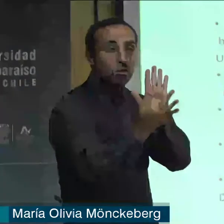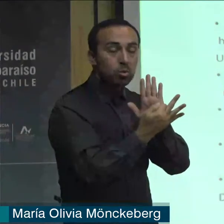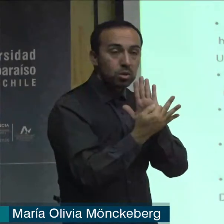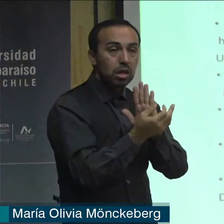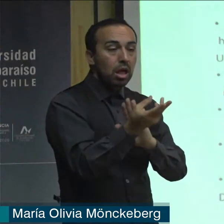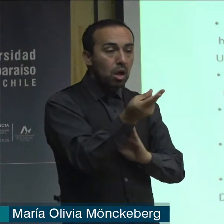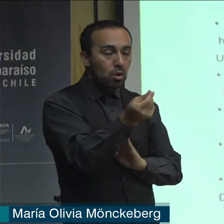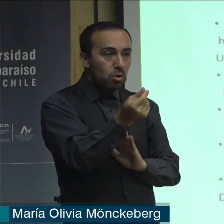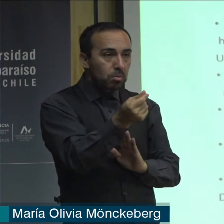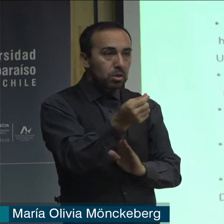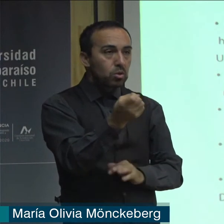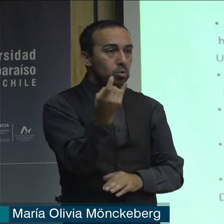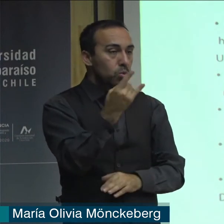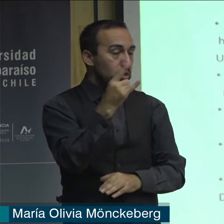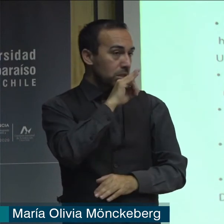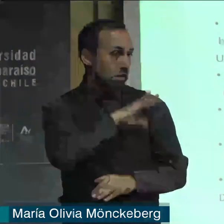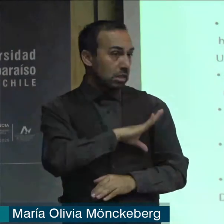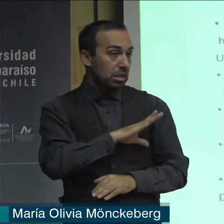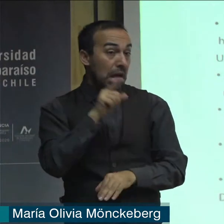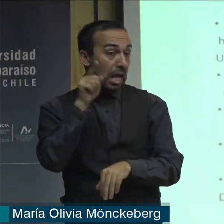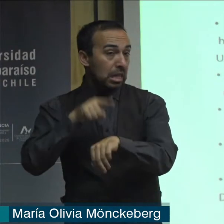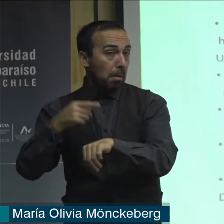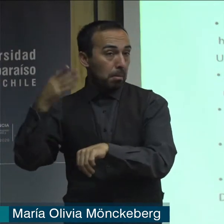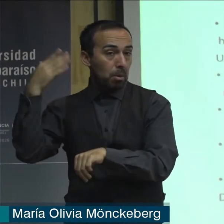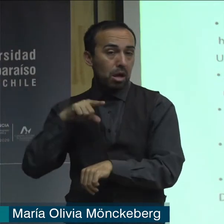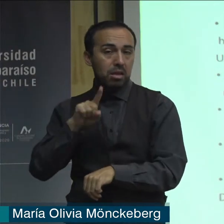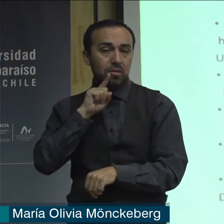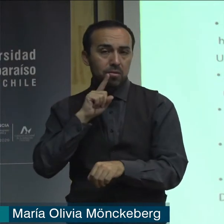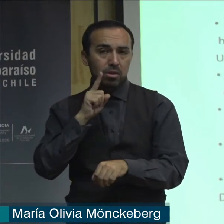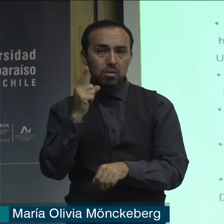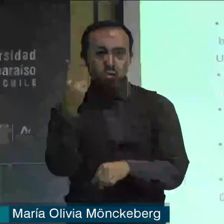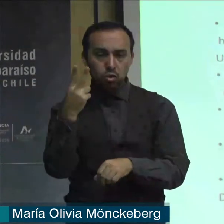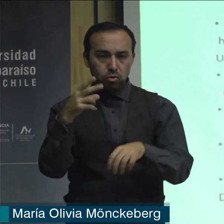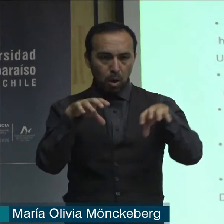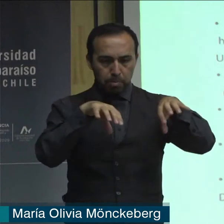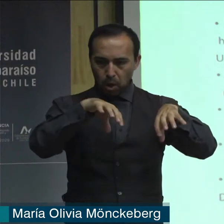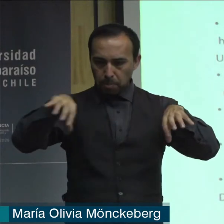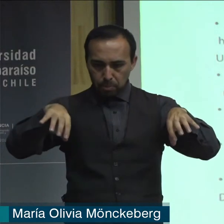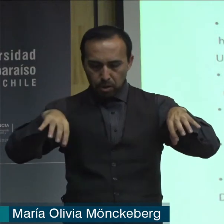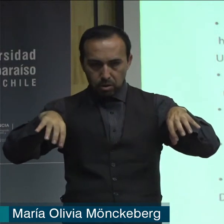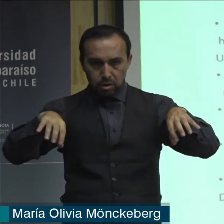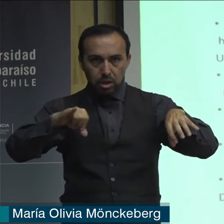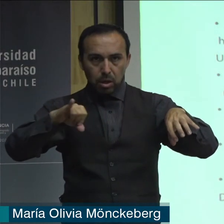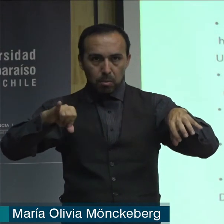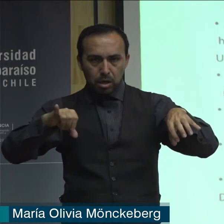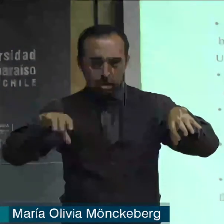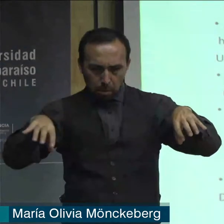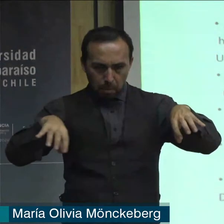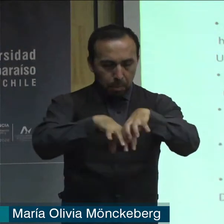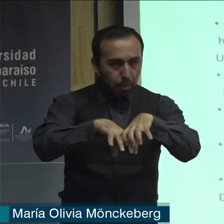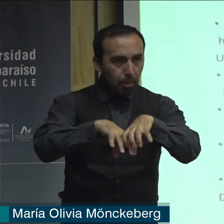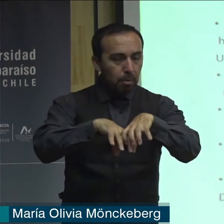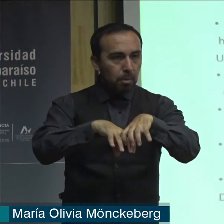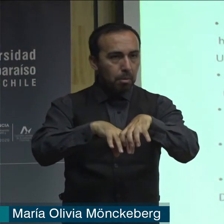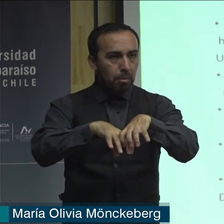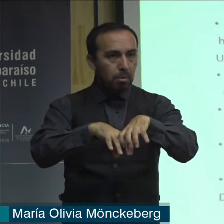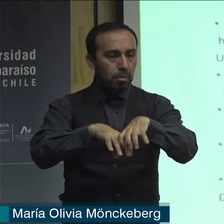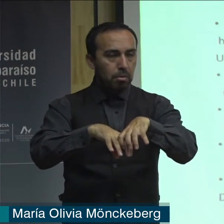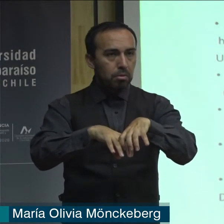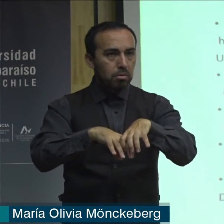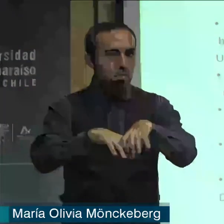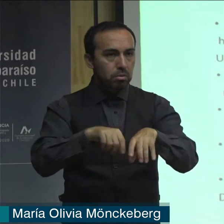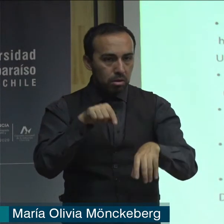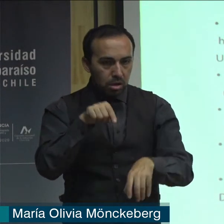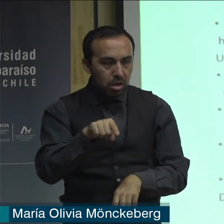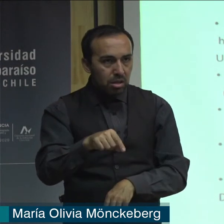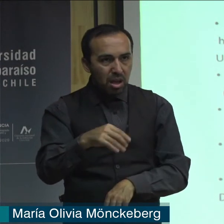que como eran al momento del golpe había dos sedes después fue una quedó la pero la ni siquiera la una que quedó era